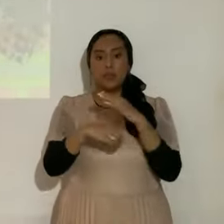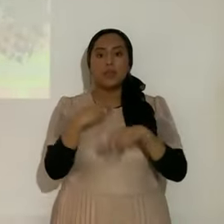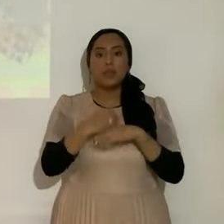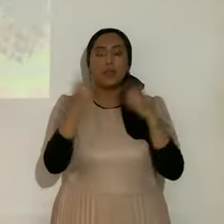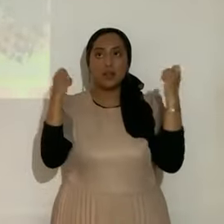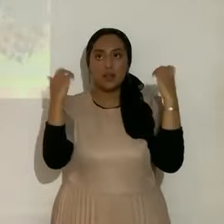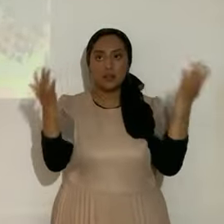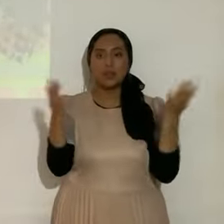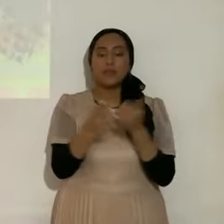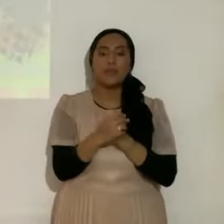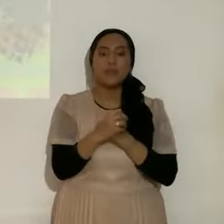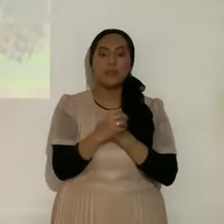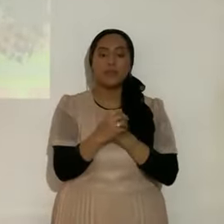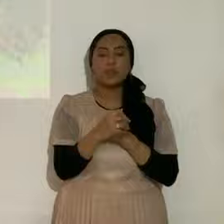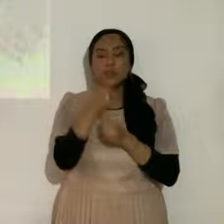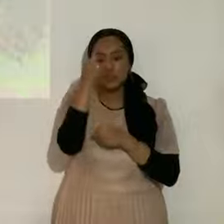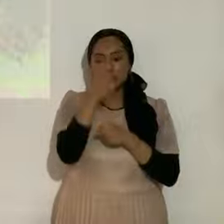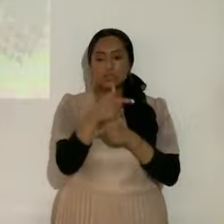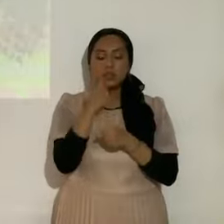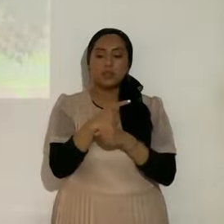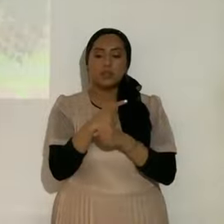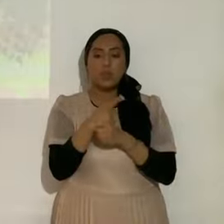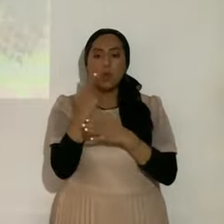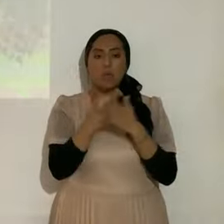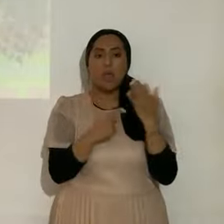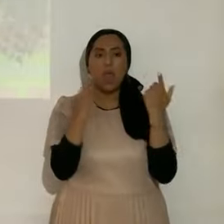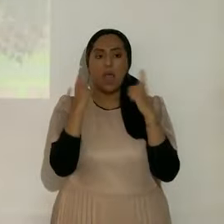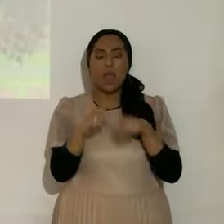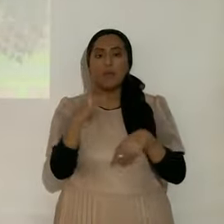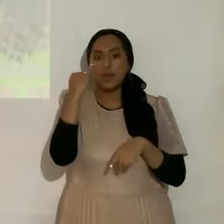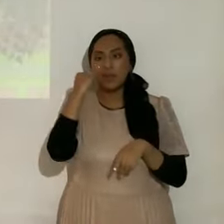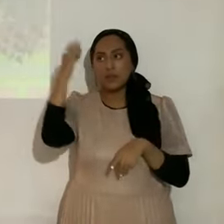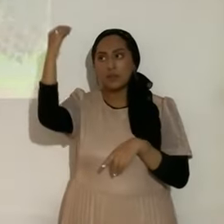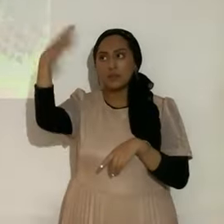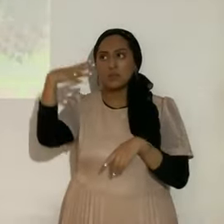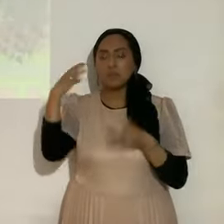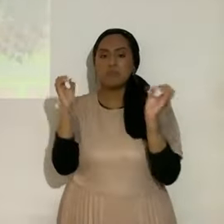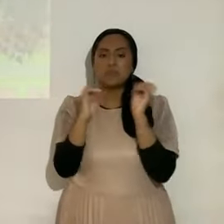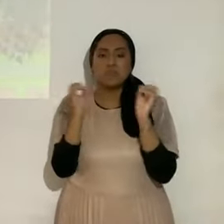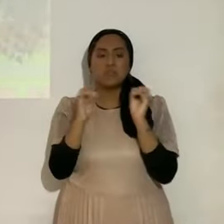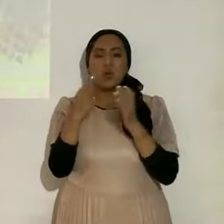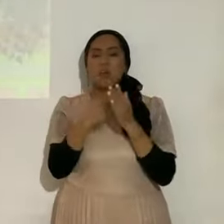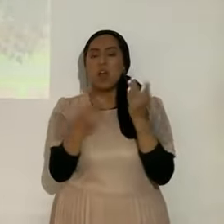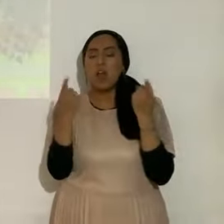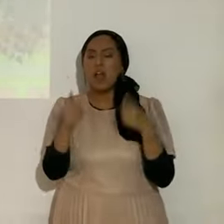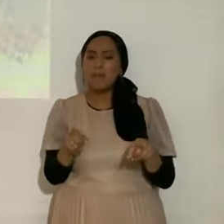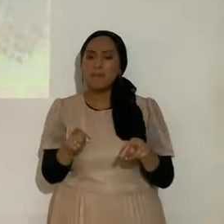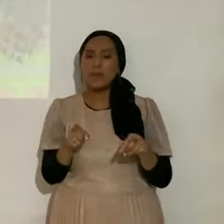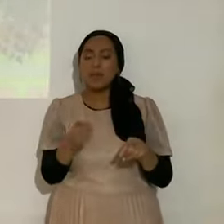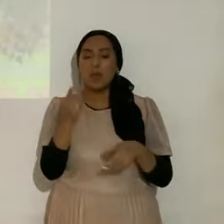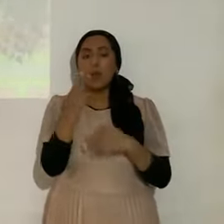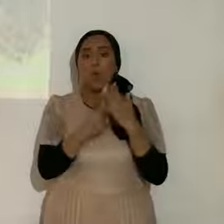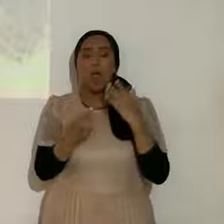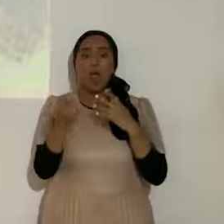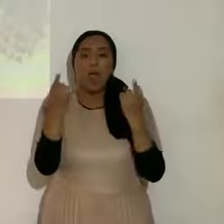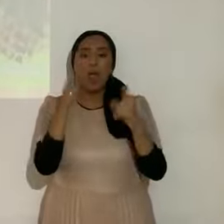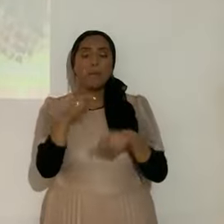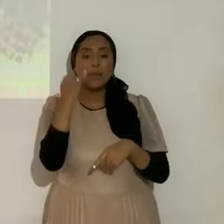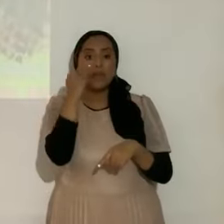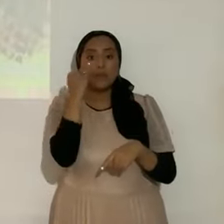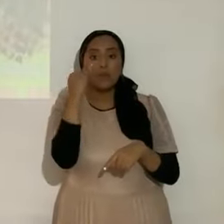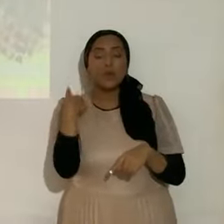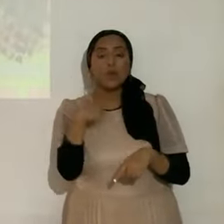Aleluya. Hermanos, ¿qué pasaría si el sol no existiera? ¿Qué pasaría? ¿Qué pasaría si no